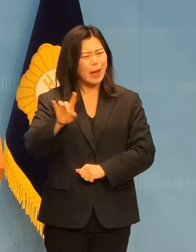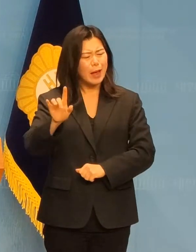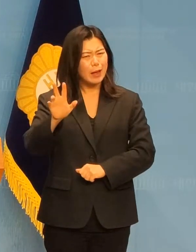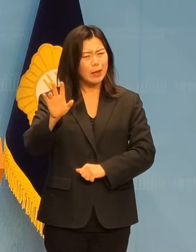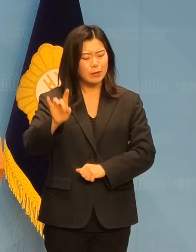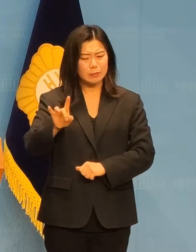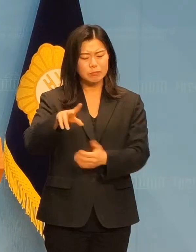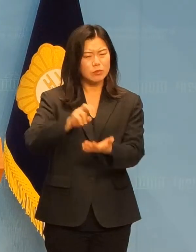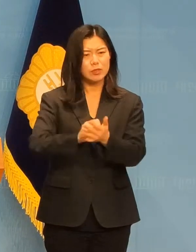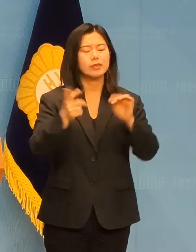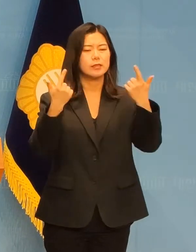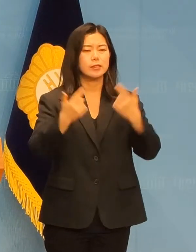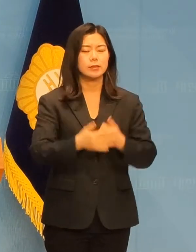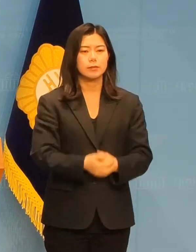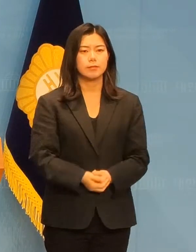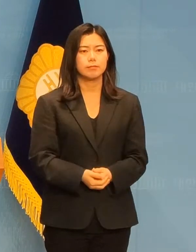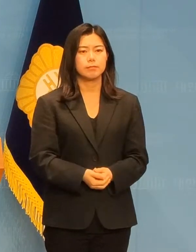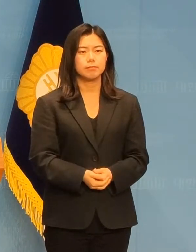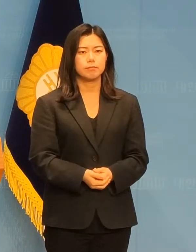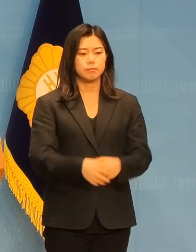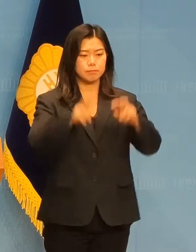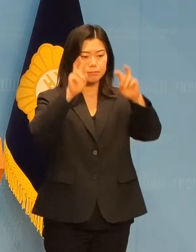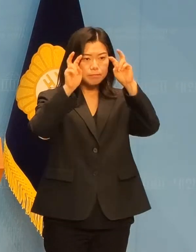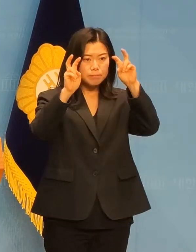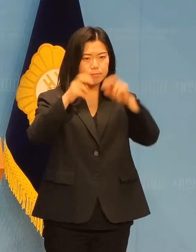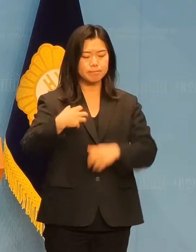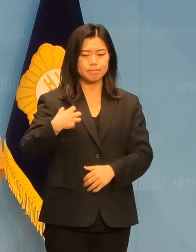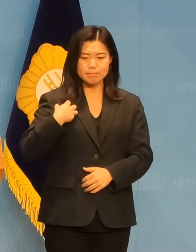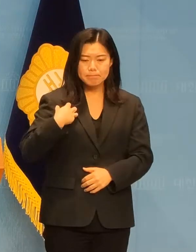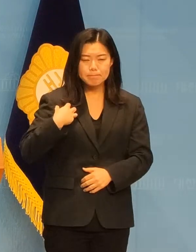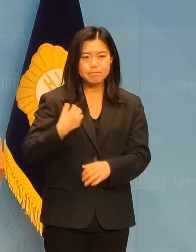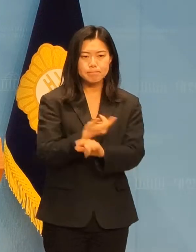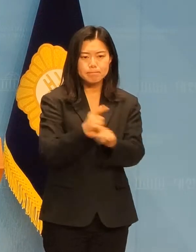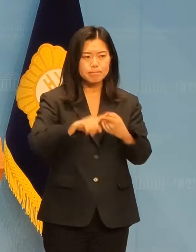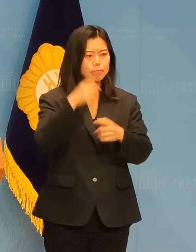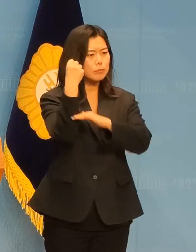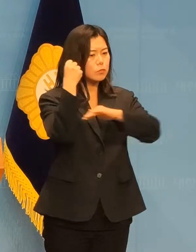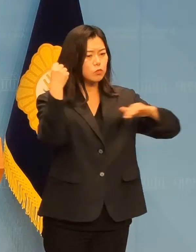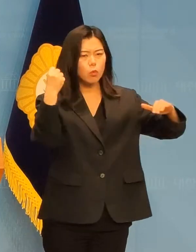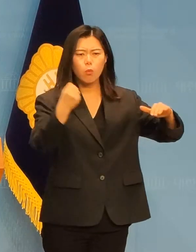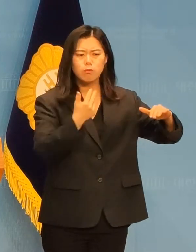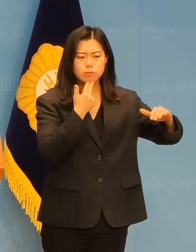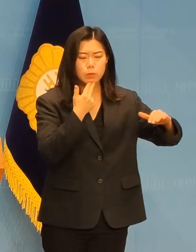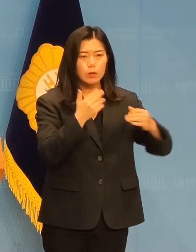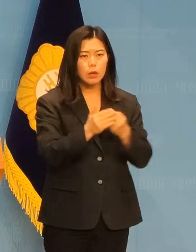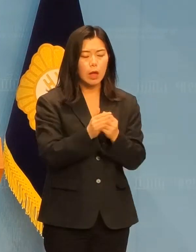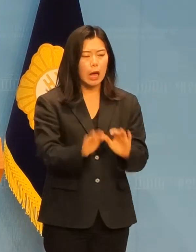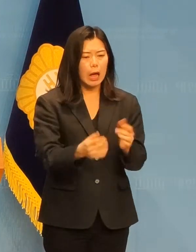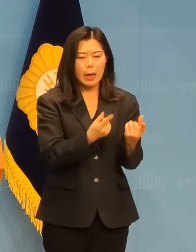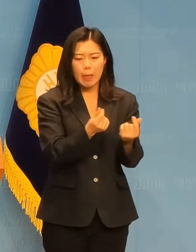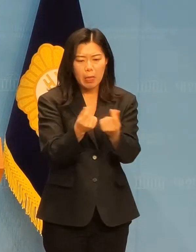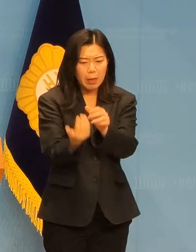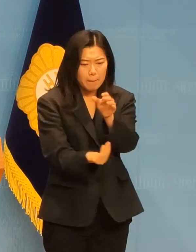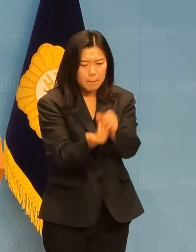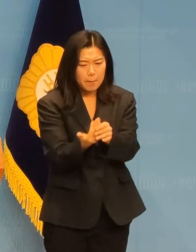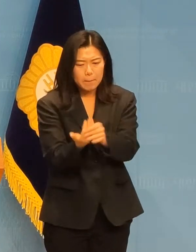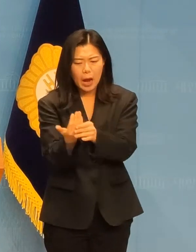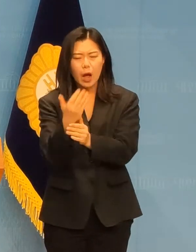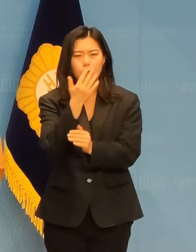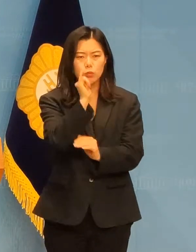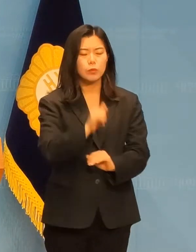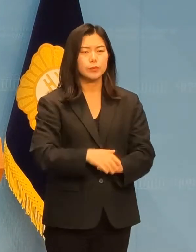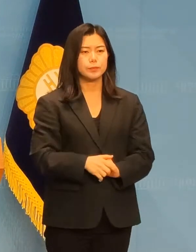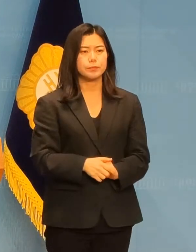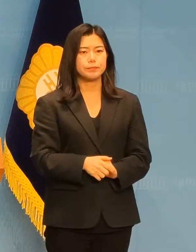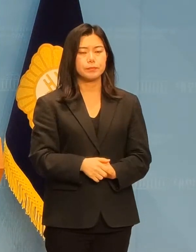수 없습니다. 기업의 책임과 역할에 대한 기준이 없으면 비슷한 일은 언제든 다시 벌어질 수 있기